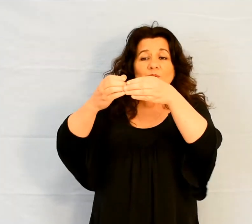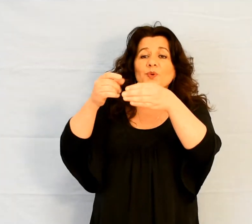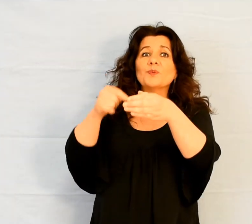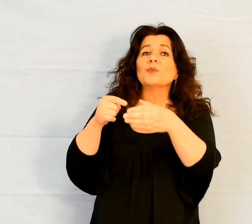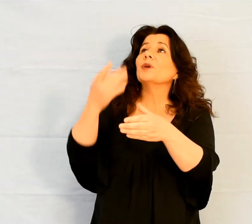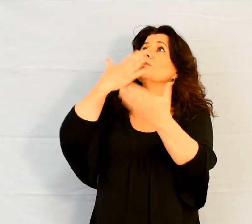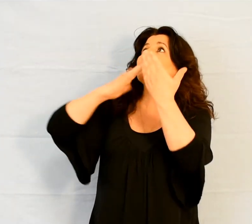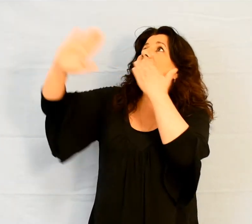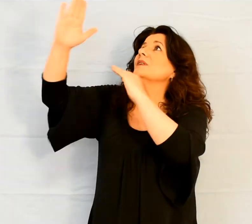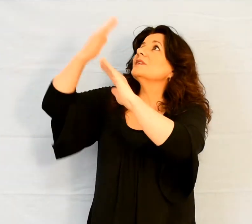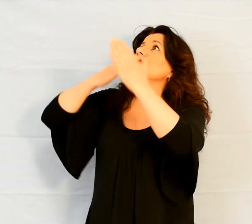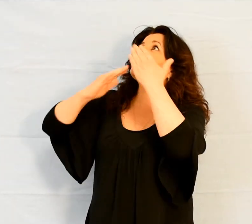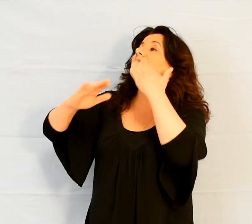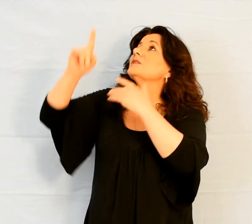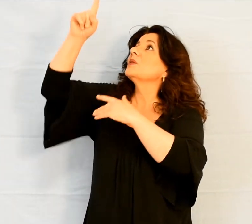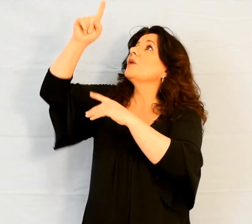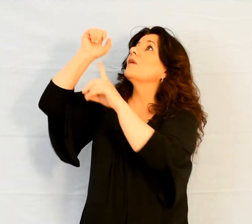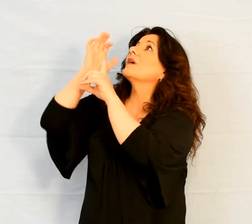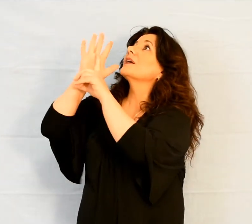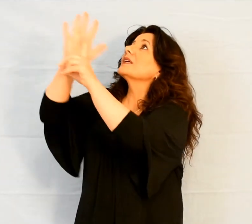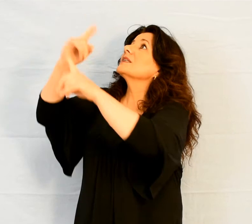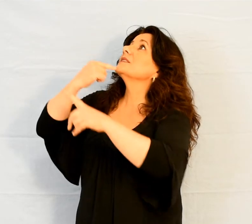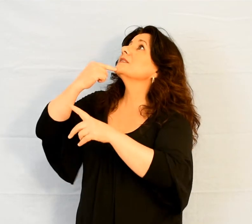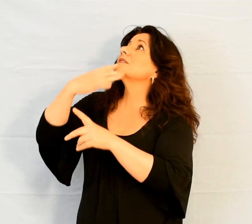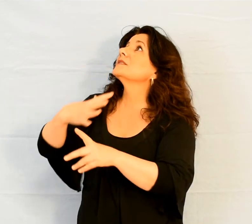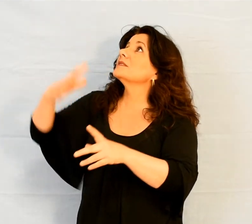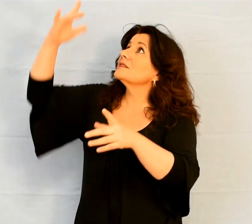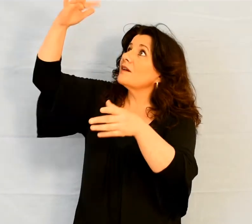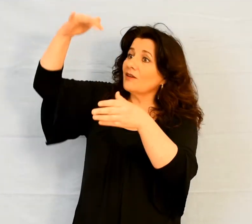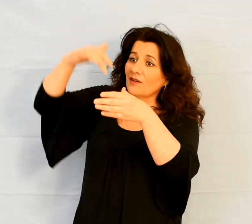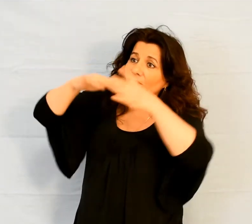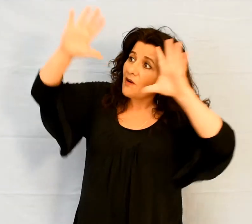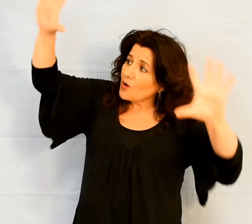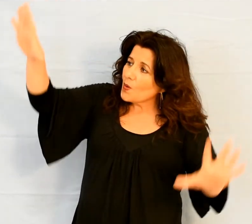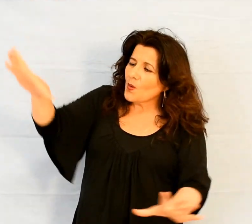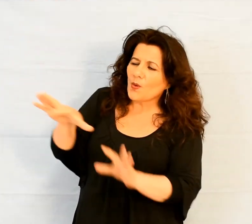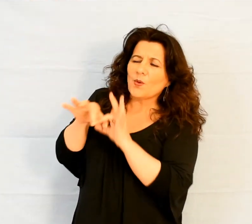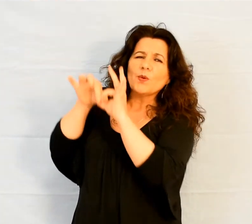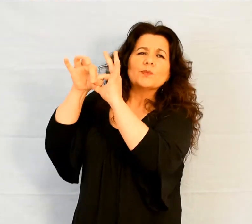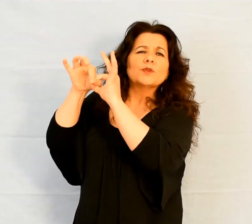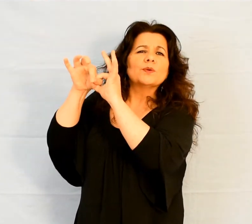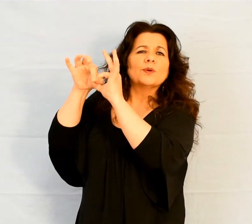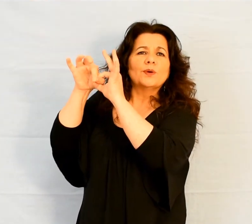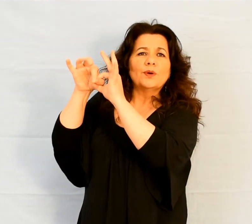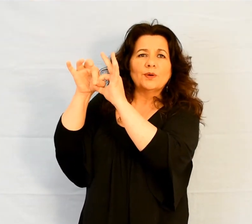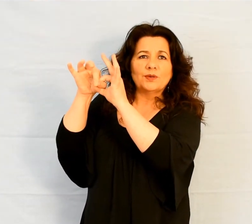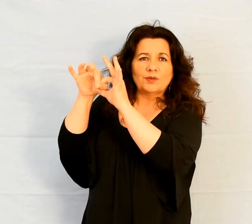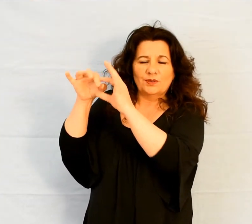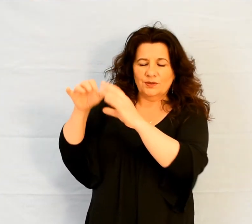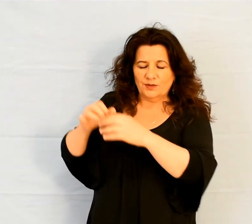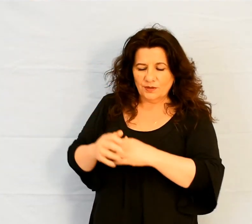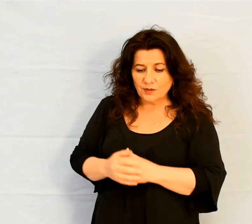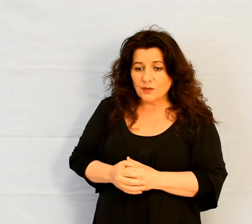et communion au sang du Christ. Je t'offrirai